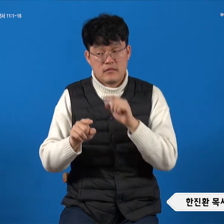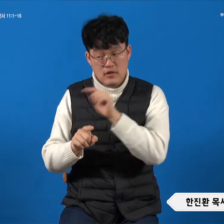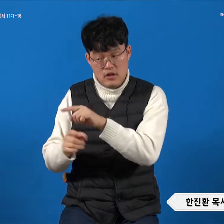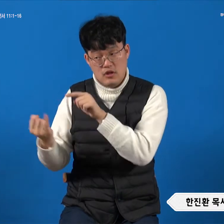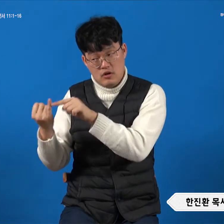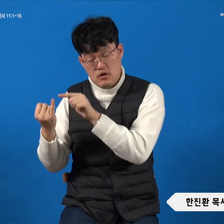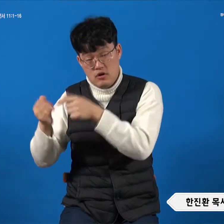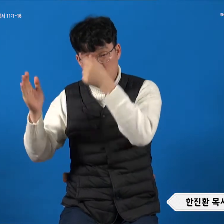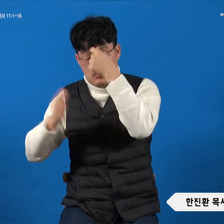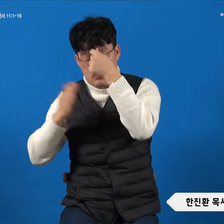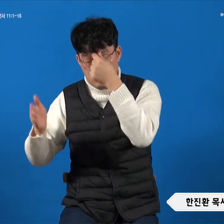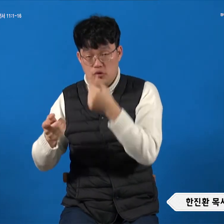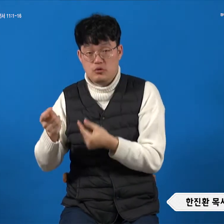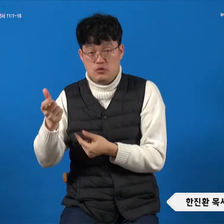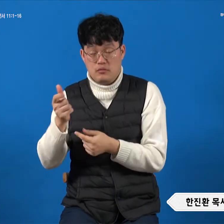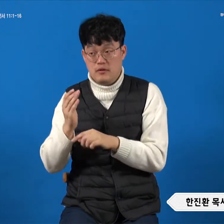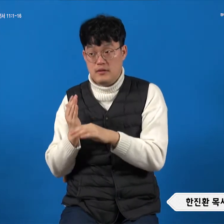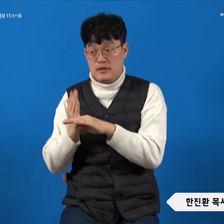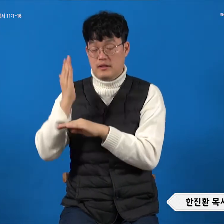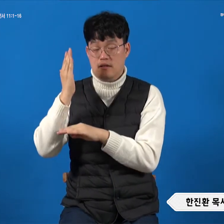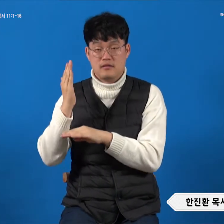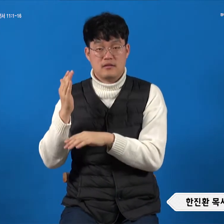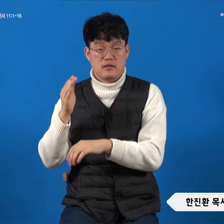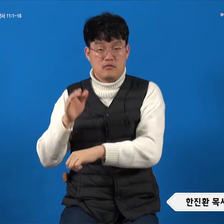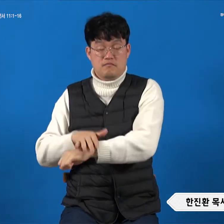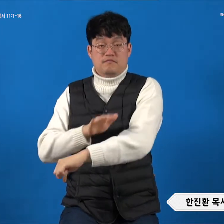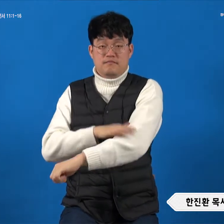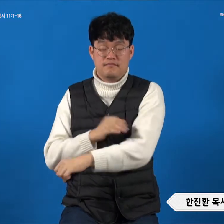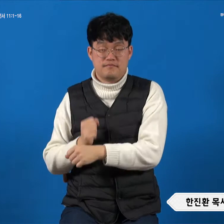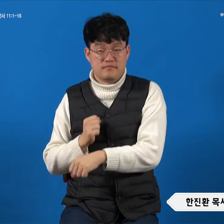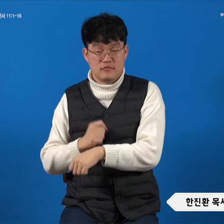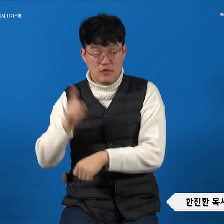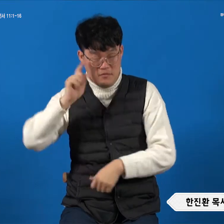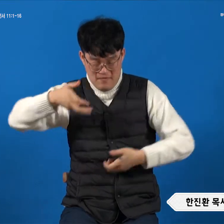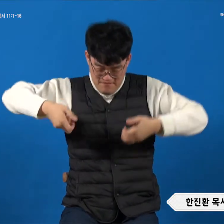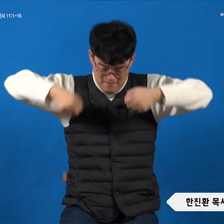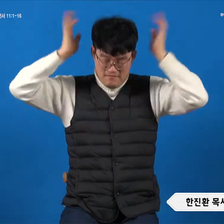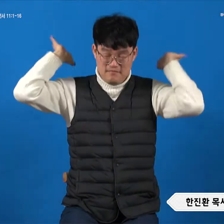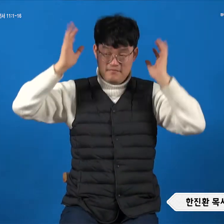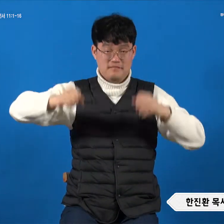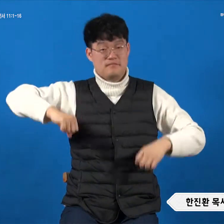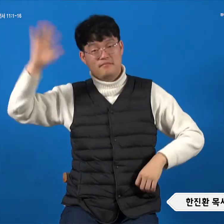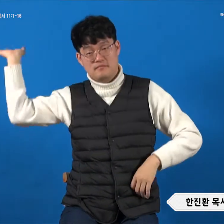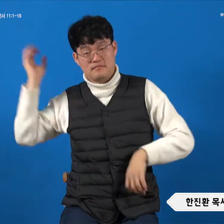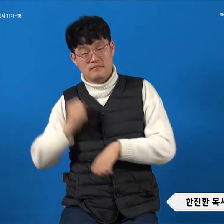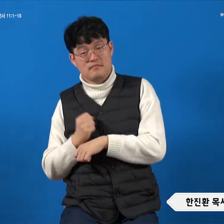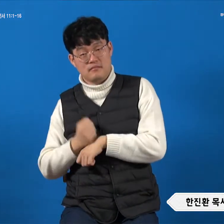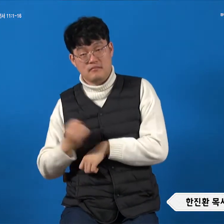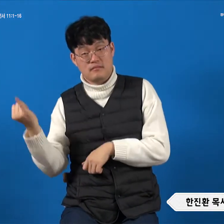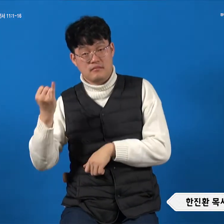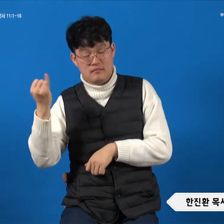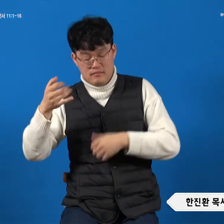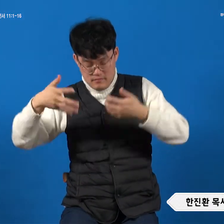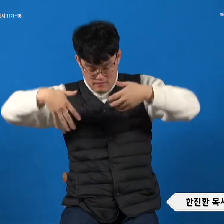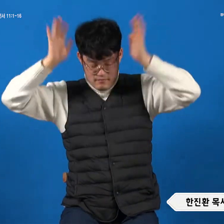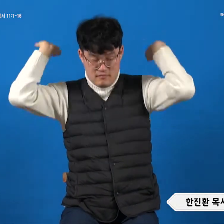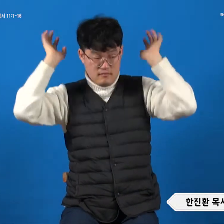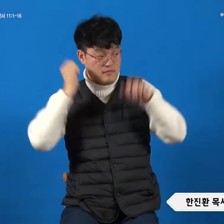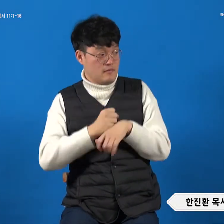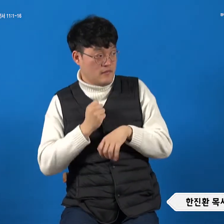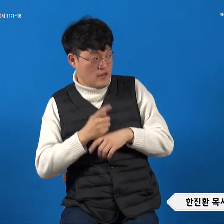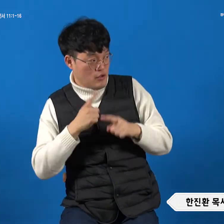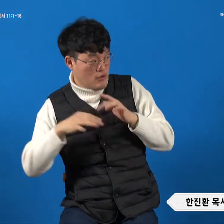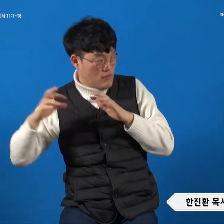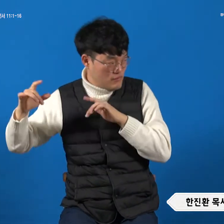고린도 교회의 여성들은 좀 지나치게 오바를 한 것이죠. 여성들이 노울을